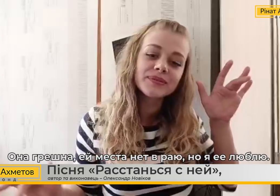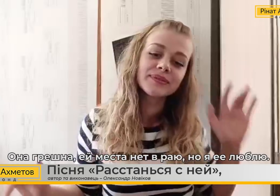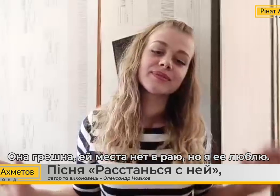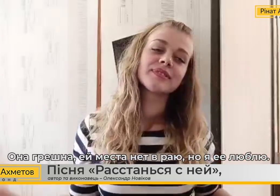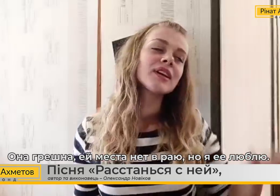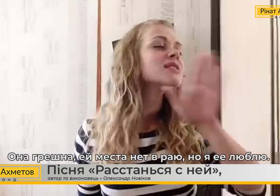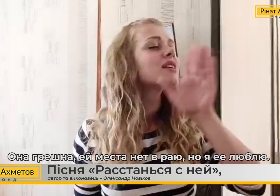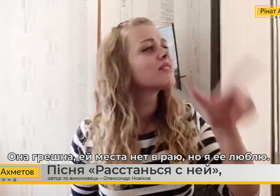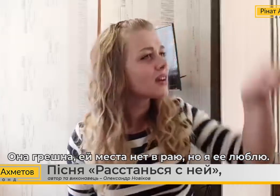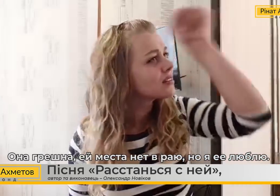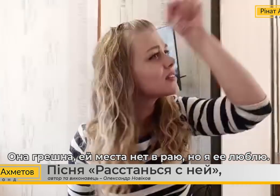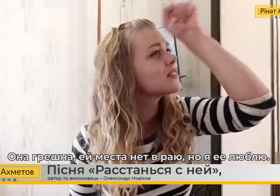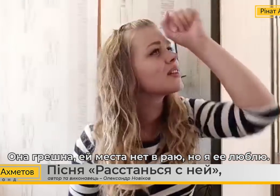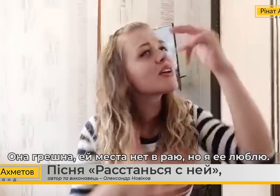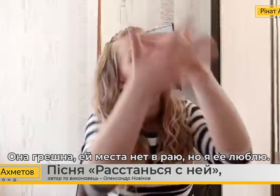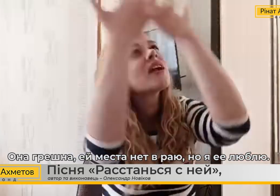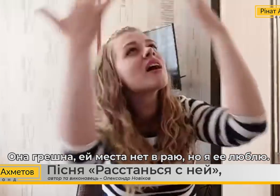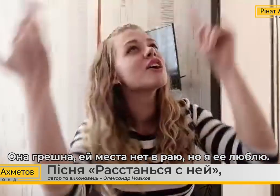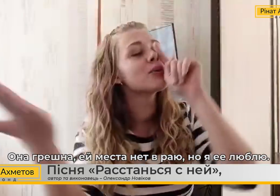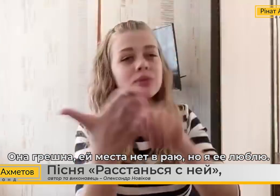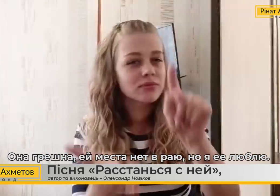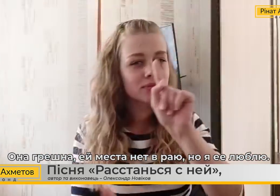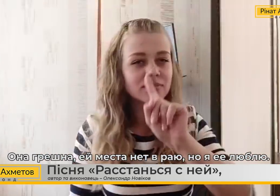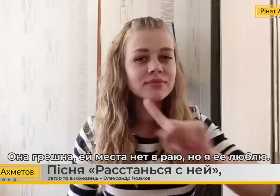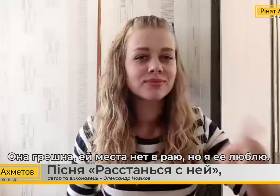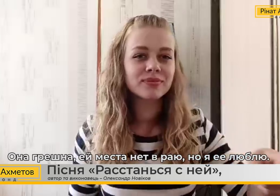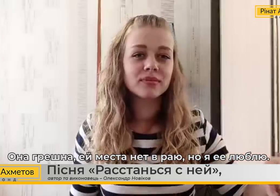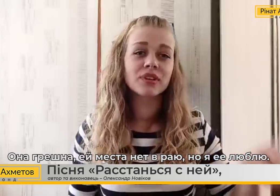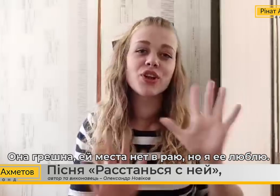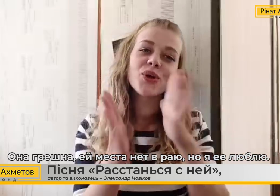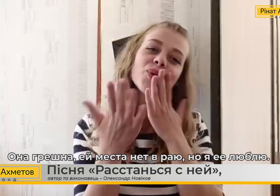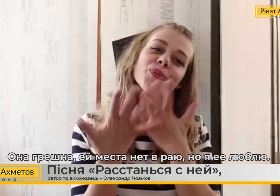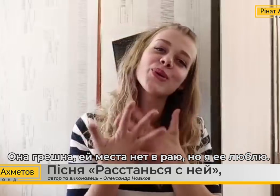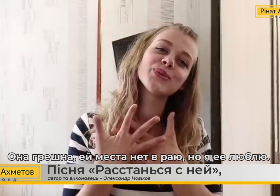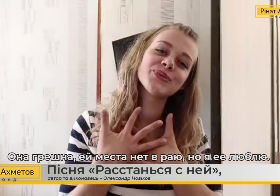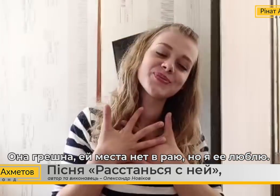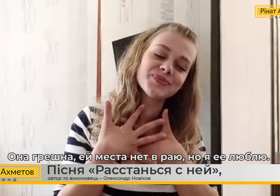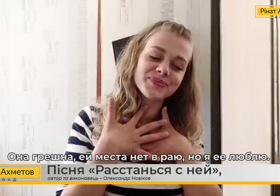На Кришна ей места нет в раю, но я ее люблю.